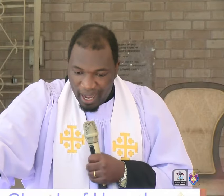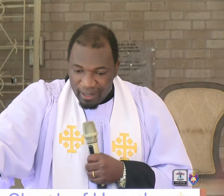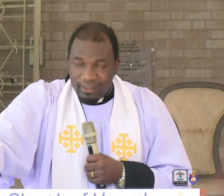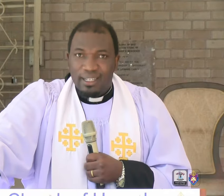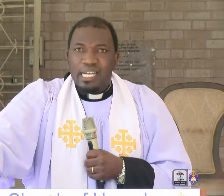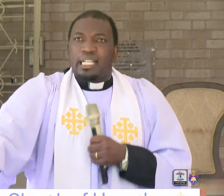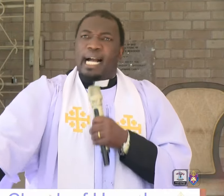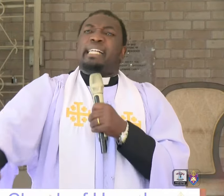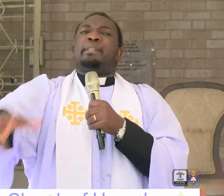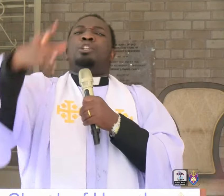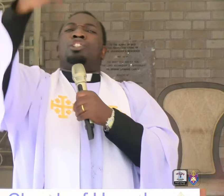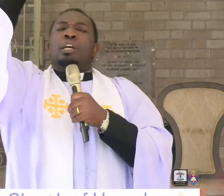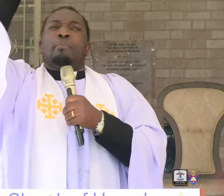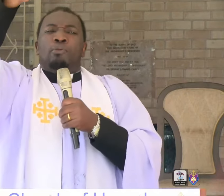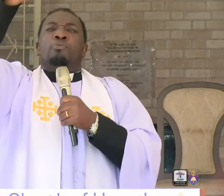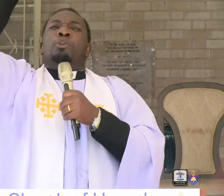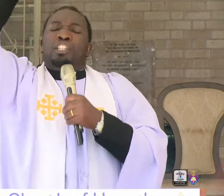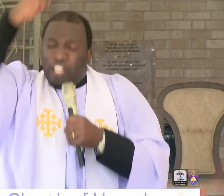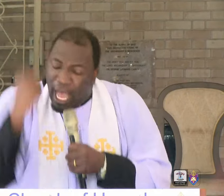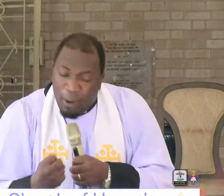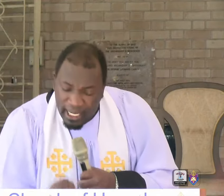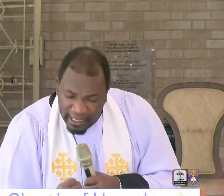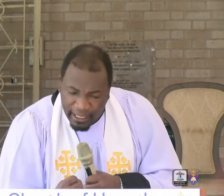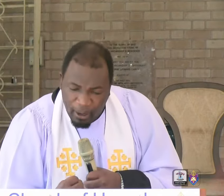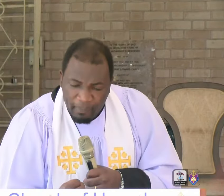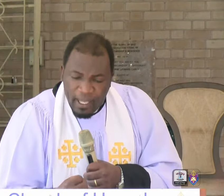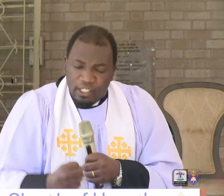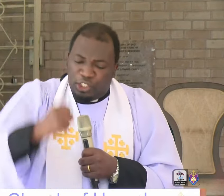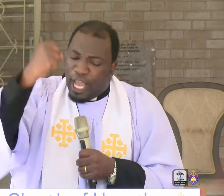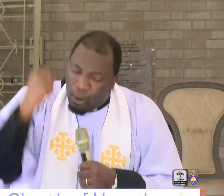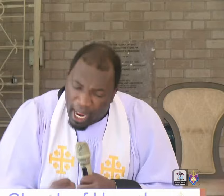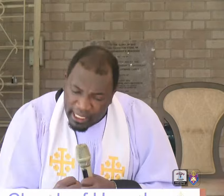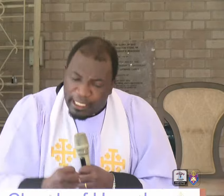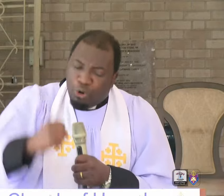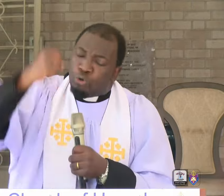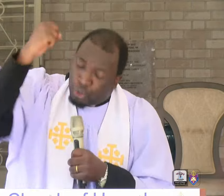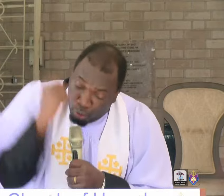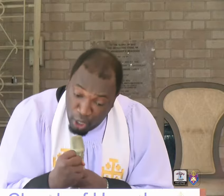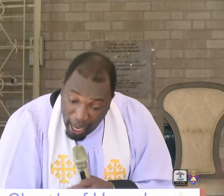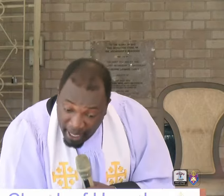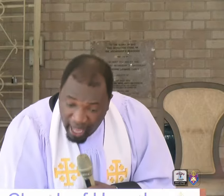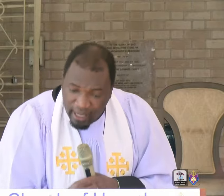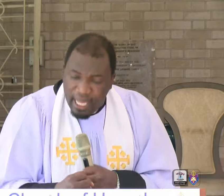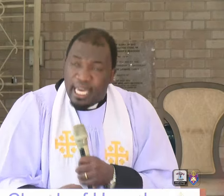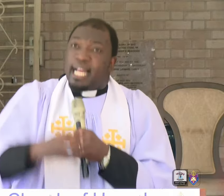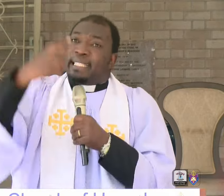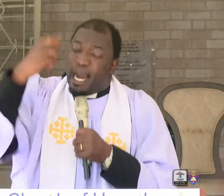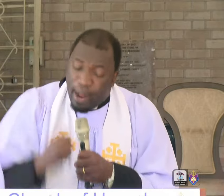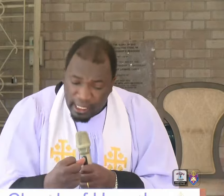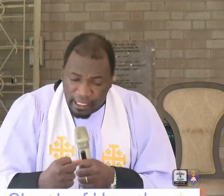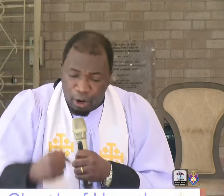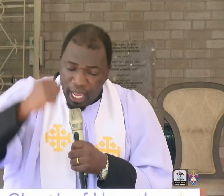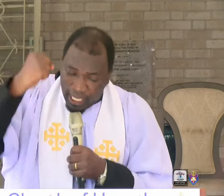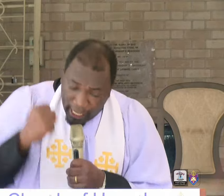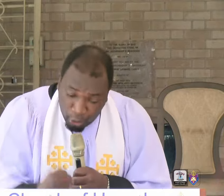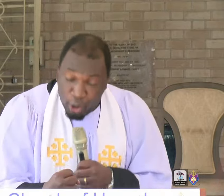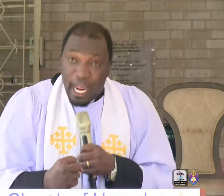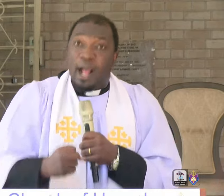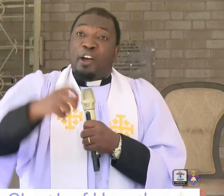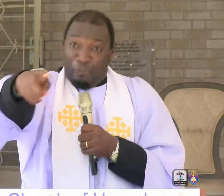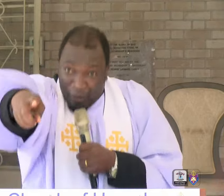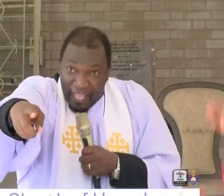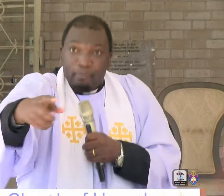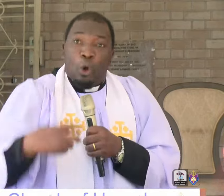Aleluya. Kakati buli kyawandiikibwa, kyawandiikibwa okutulungamya era kyawandiikibwa